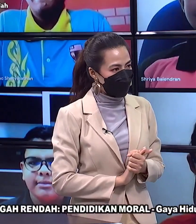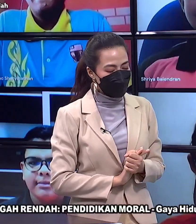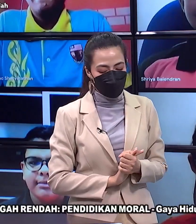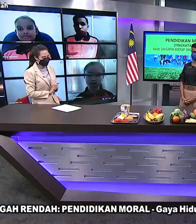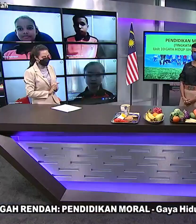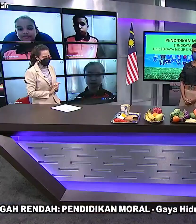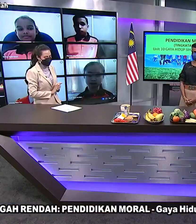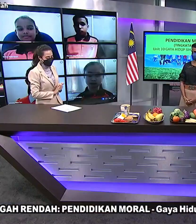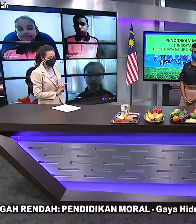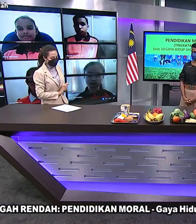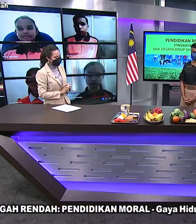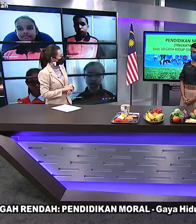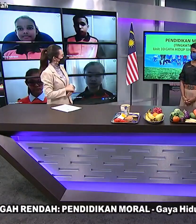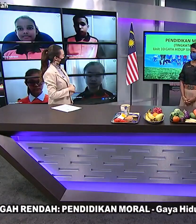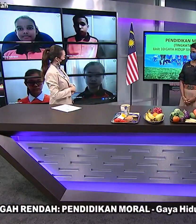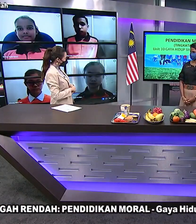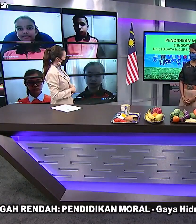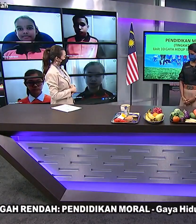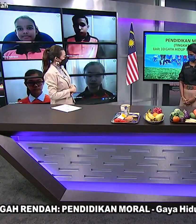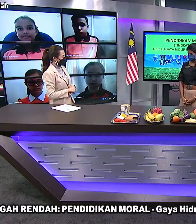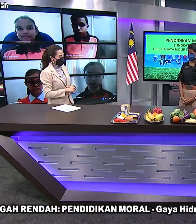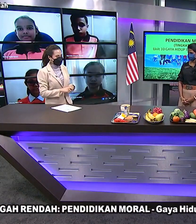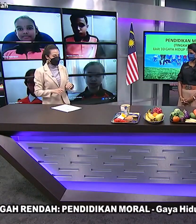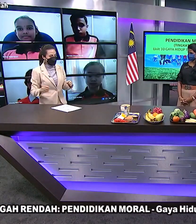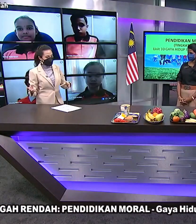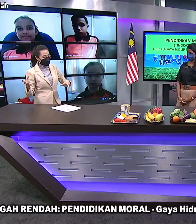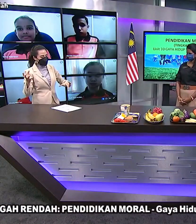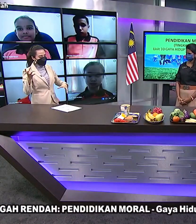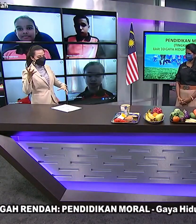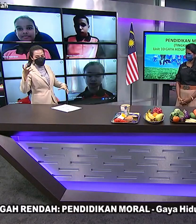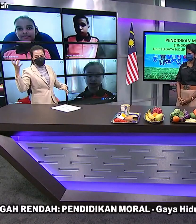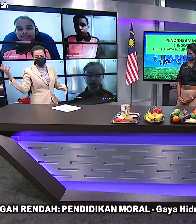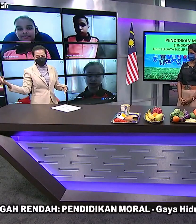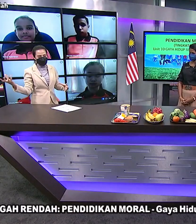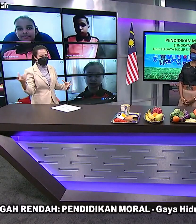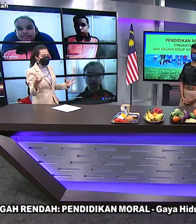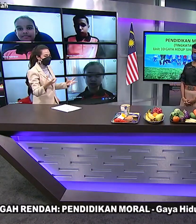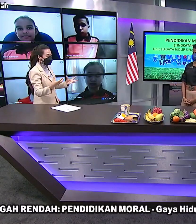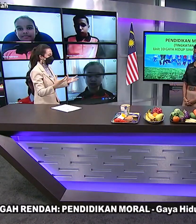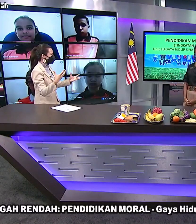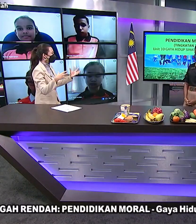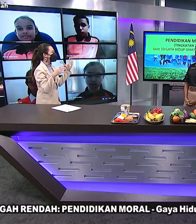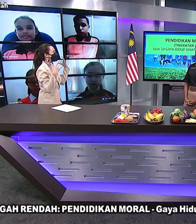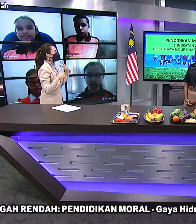Yeah, untuk mata pelajaran pendidikan moral. Ya, yeah, betul. Kalau tadi kita ada kongsikan gimmick kita tentang Elina makan